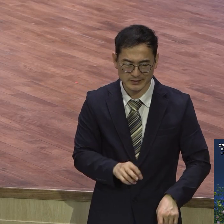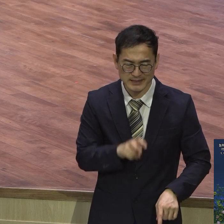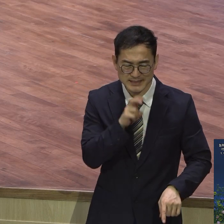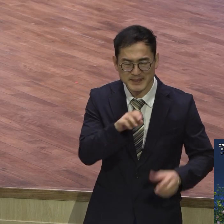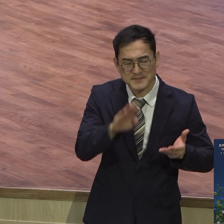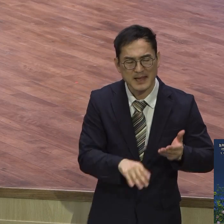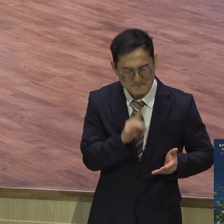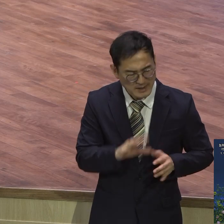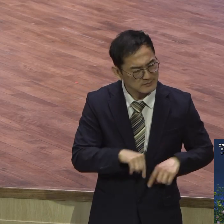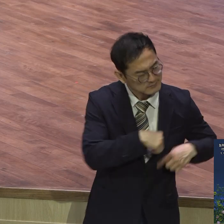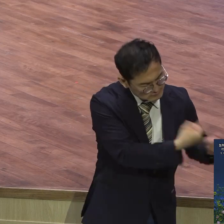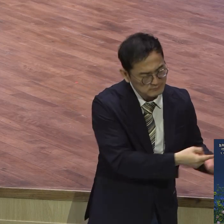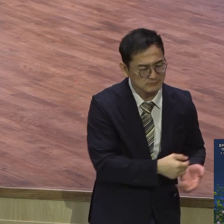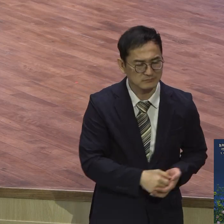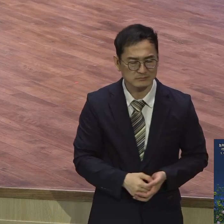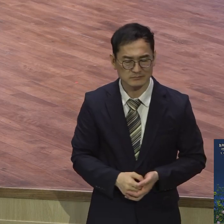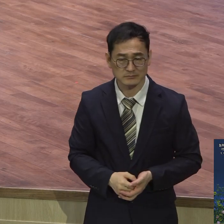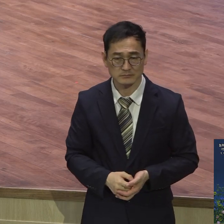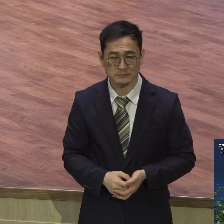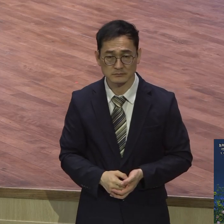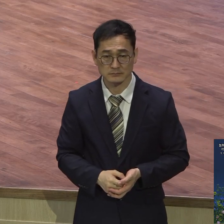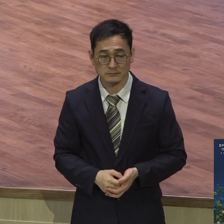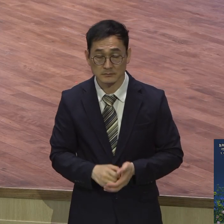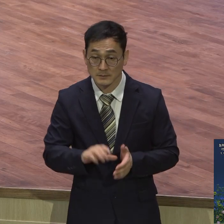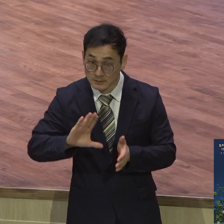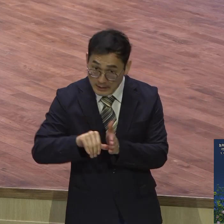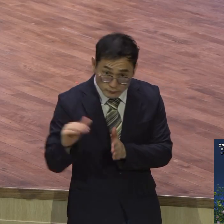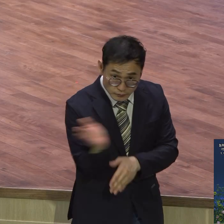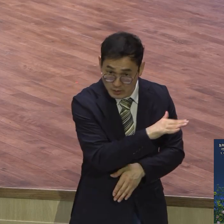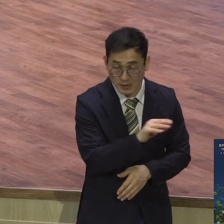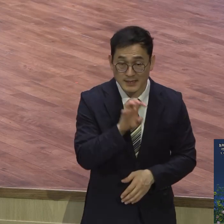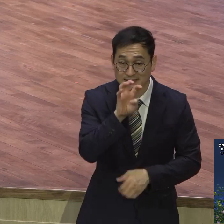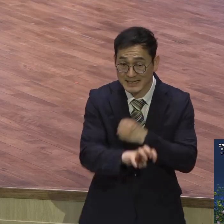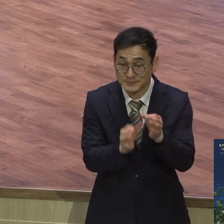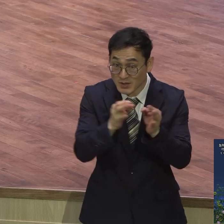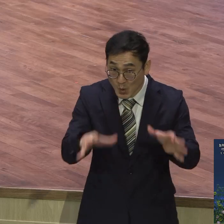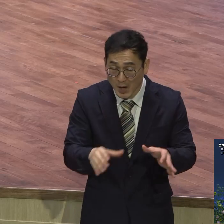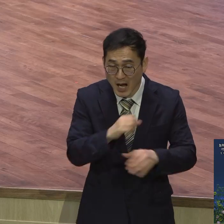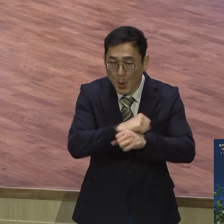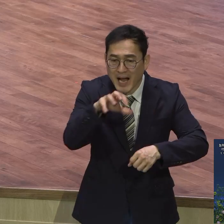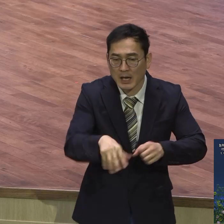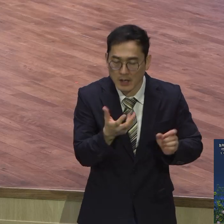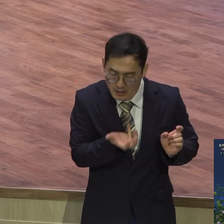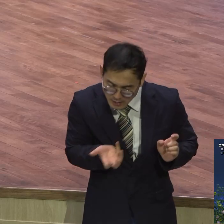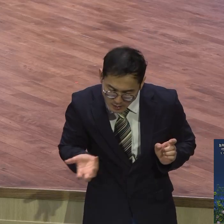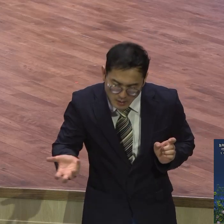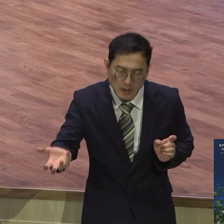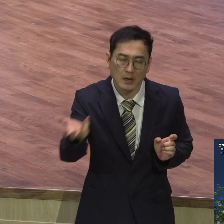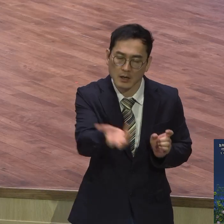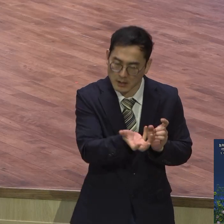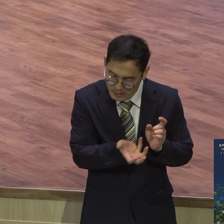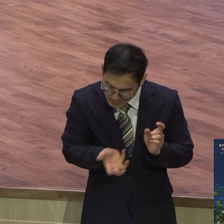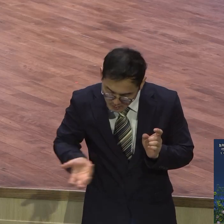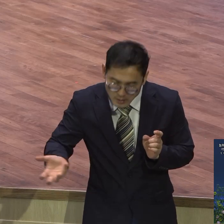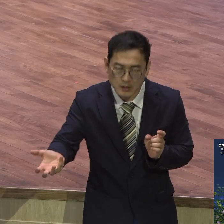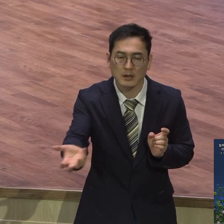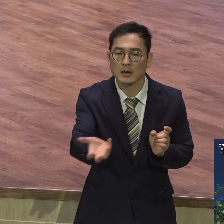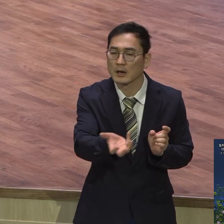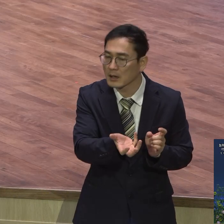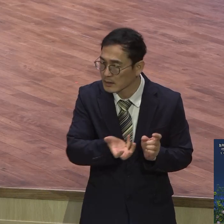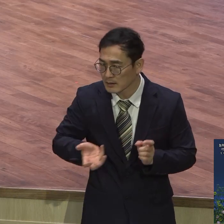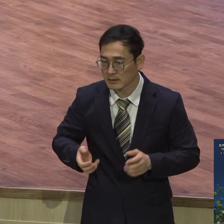그래서 40년 동안 돕니다. 40년 동안 광량을 또 방황합니다. 이스라엘 백성들